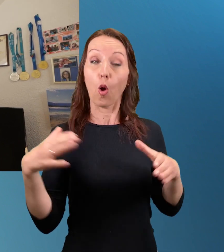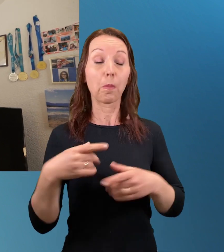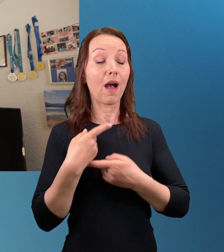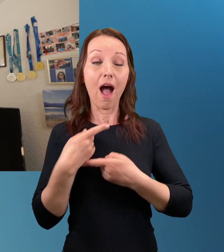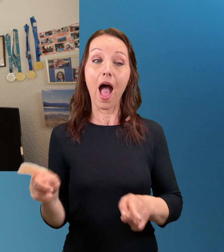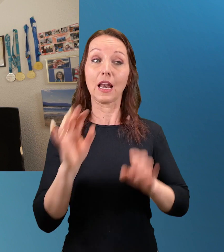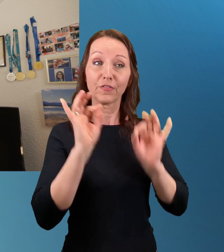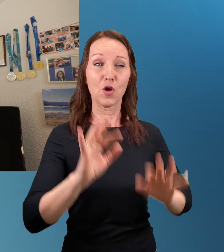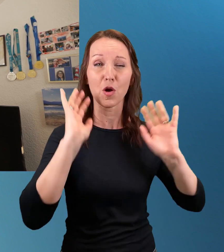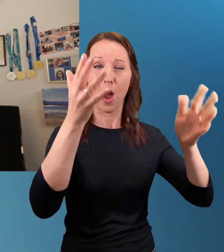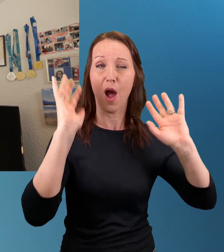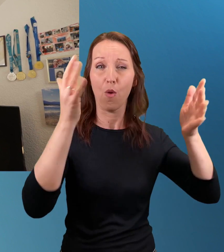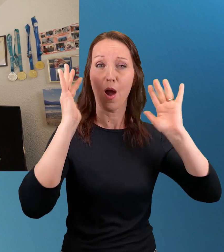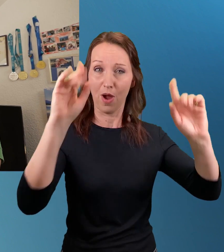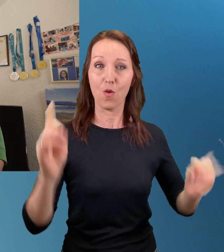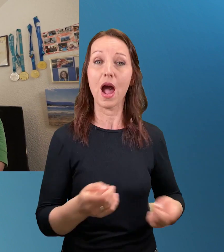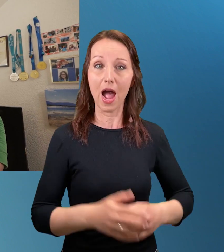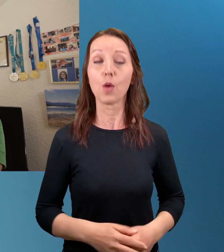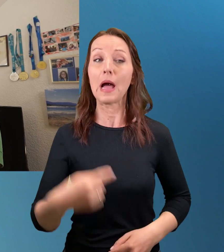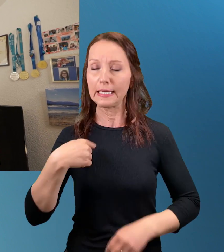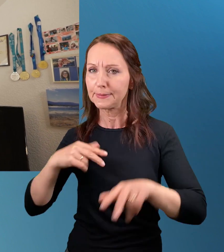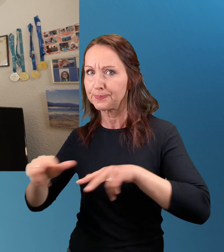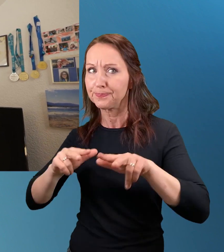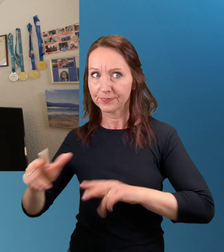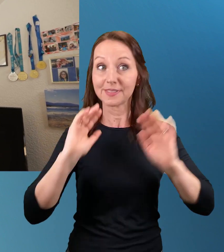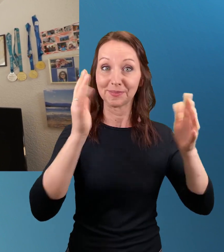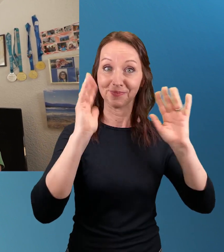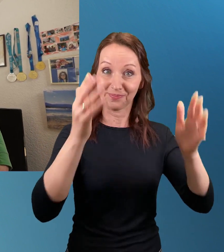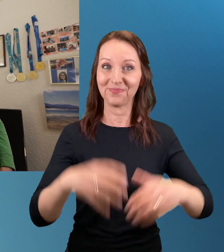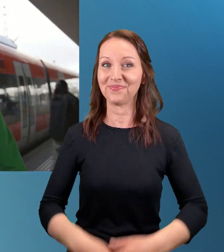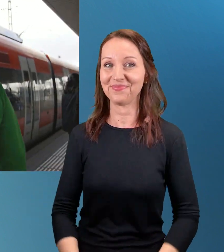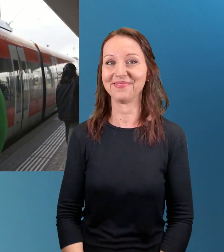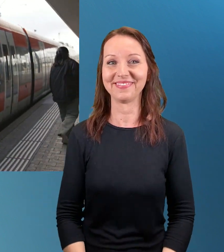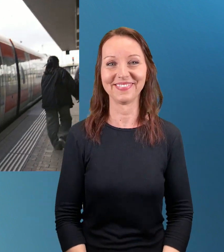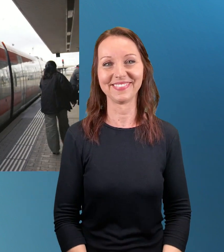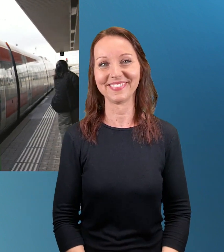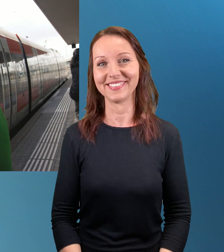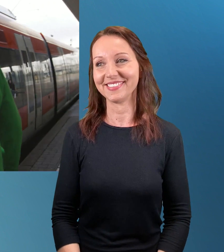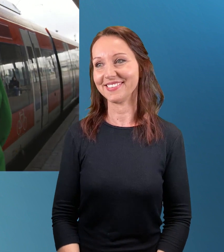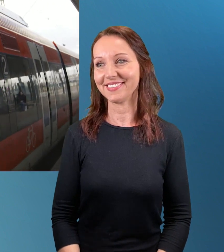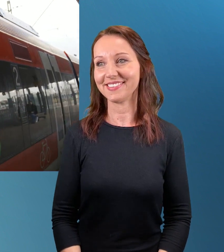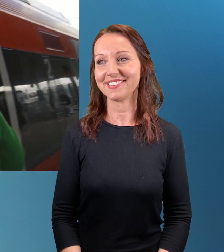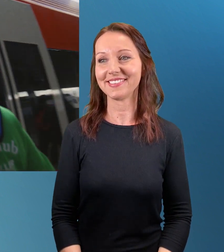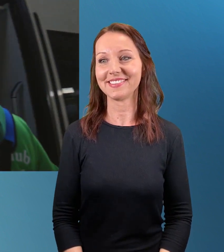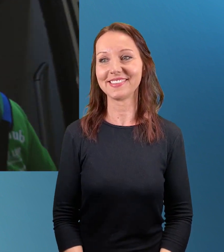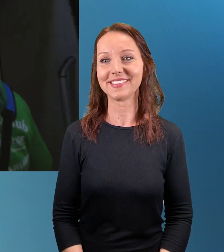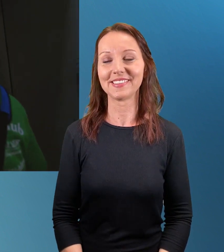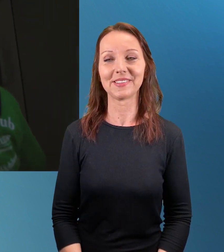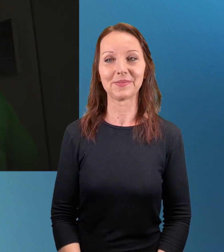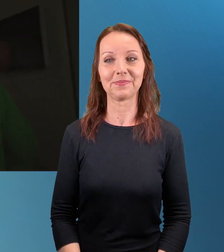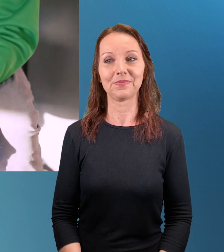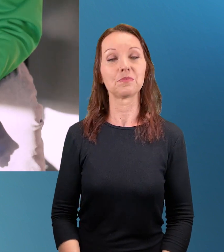ganzen Gruppe. Und habe ich dafür gesorgt. Ganz ohne Unterstützung